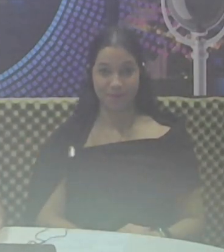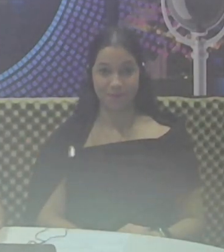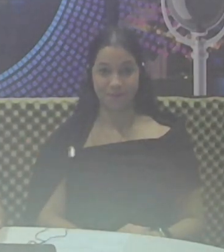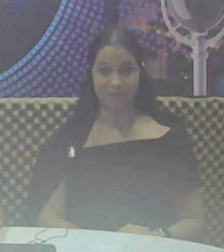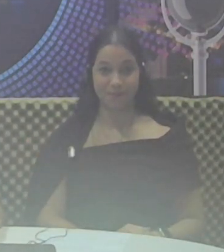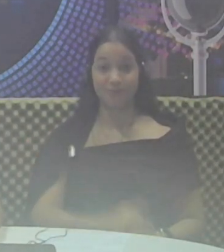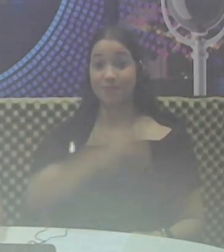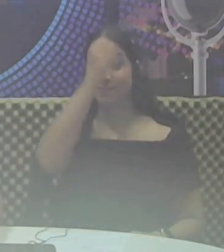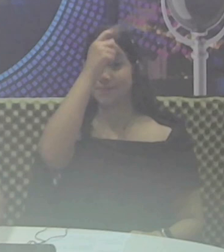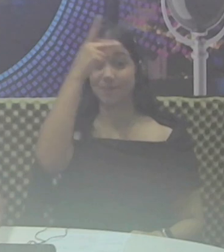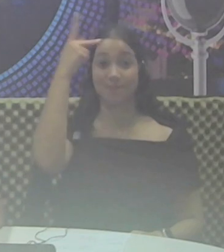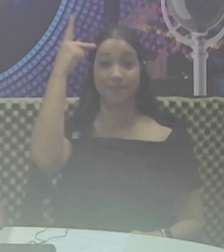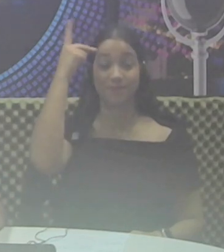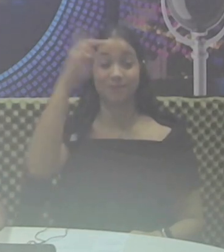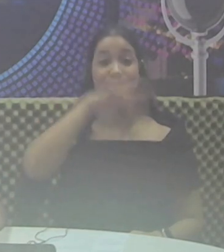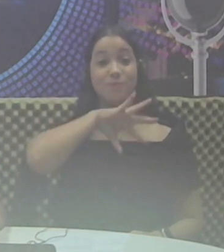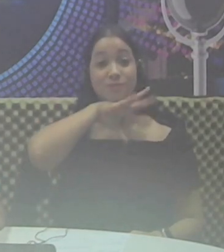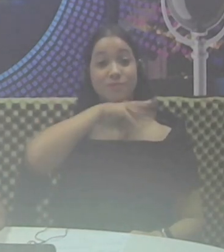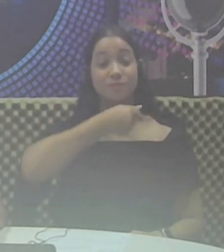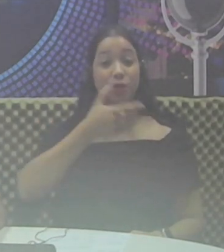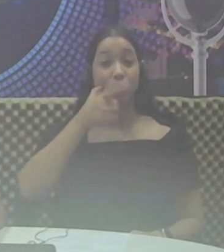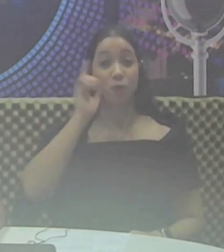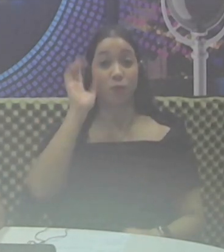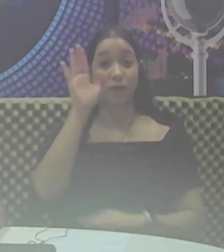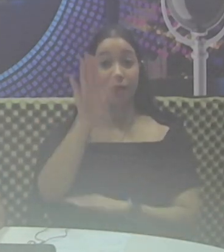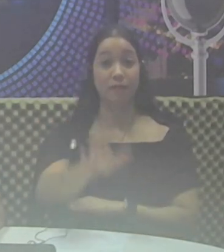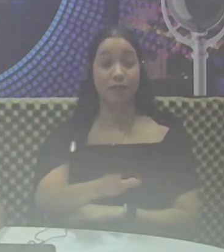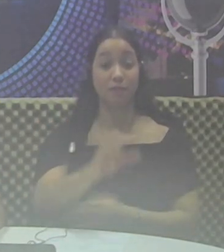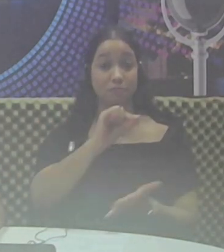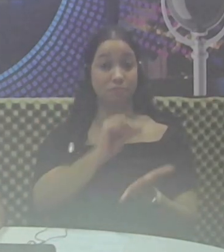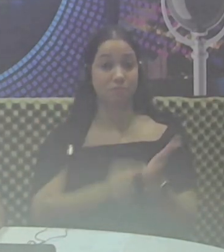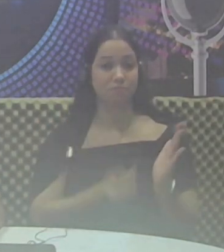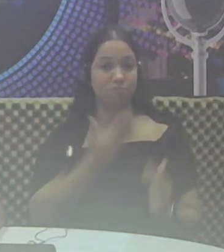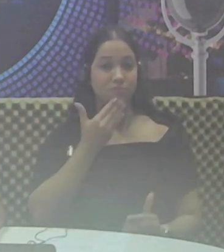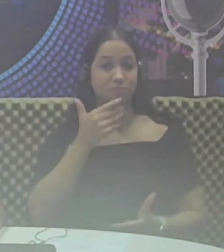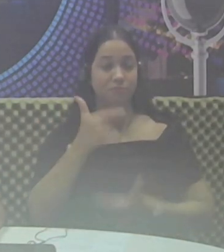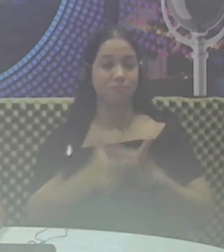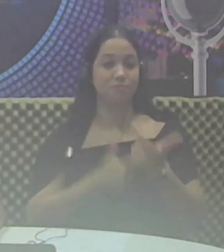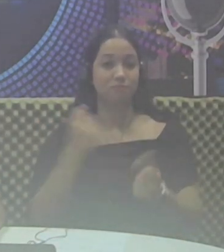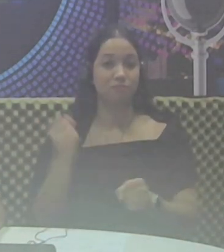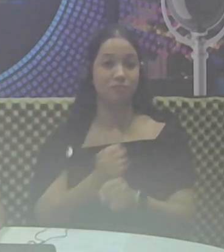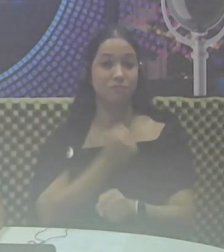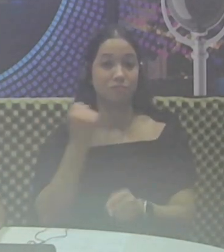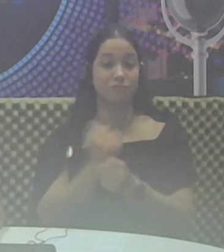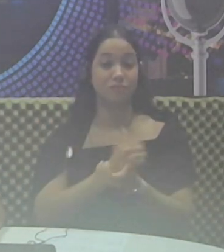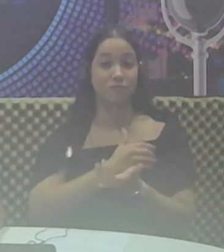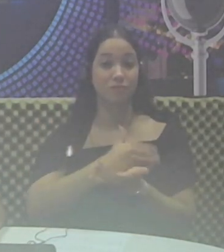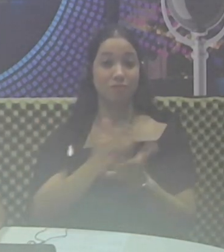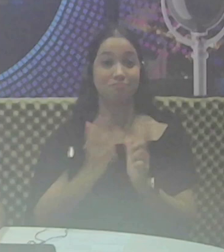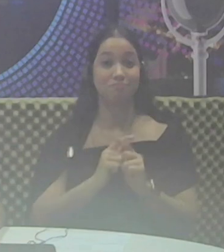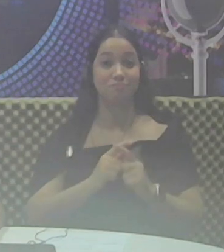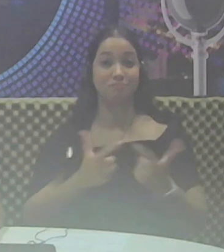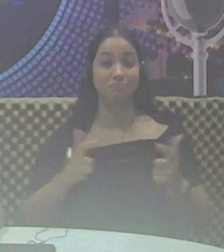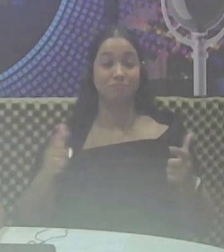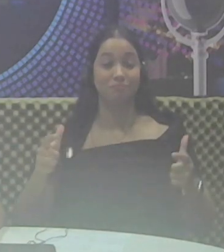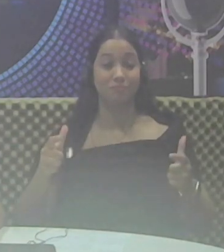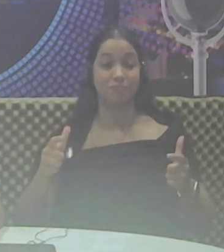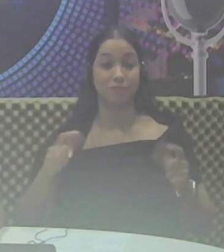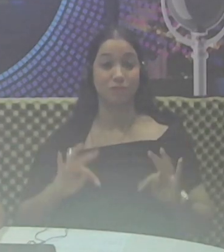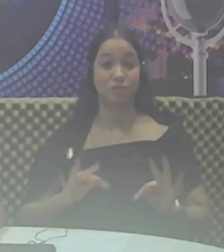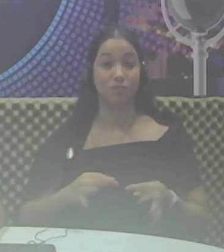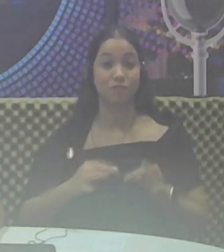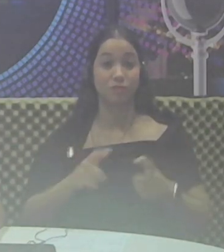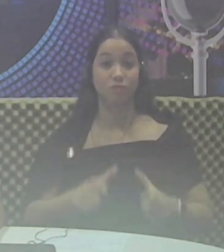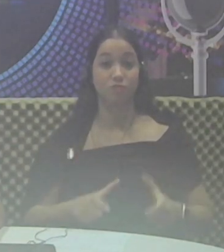O prefeito Odelmo Leão assinou na tarde de ontem a ordem de serviço para início das obras de ampliação e modernização do Centro